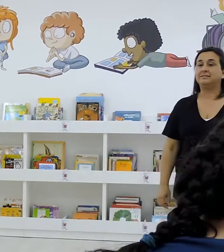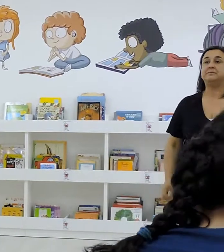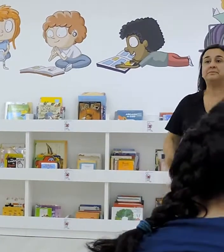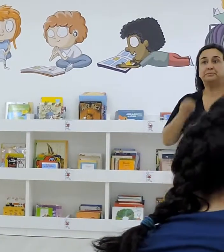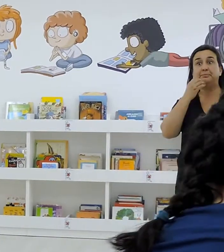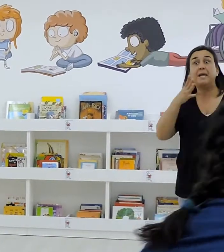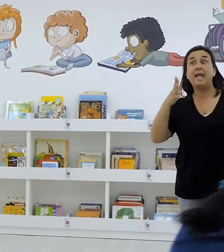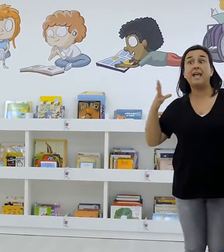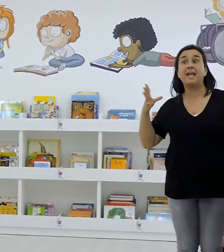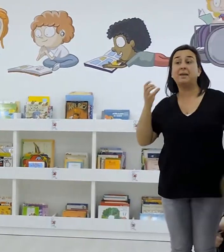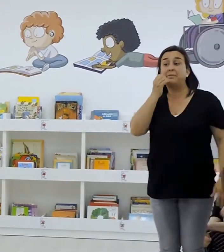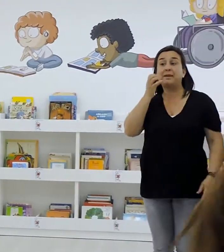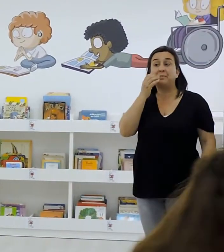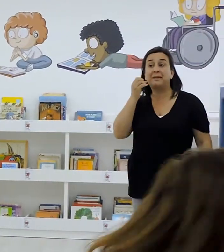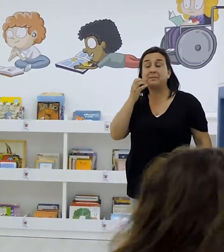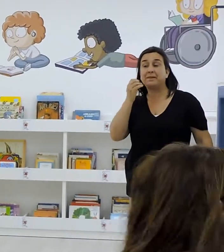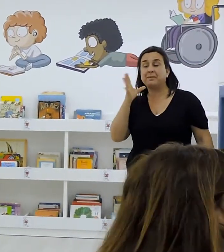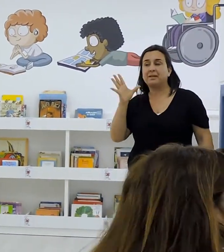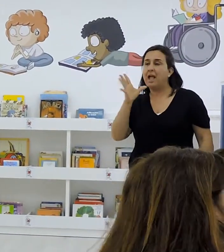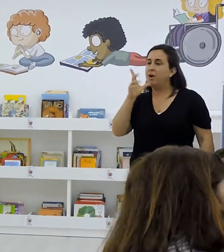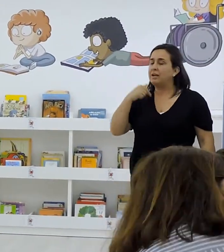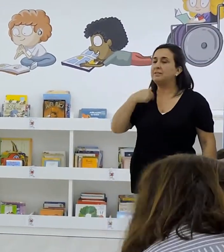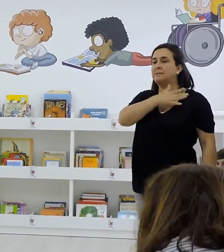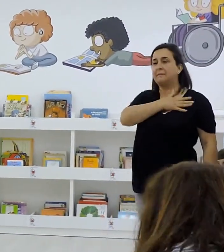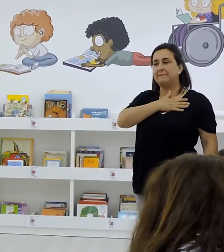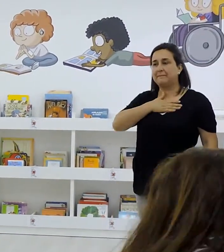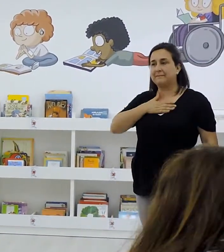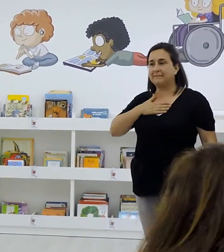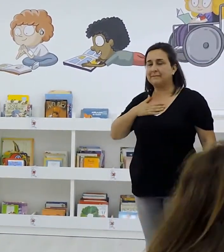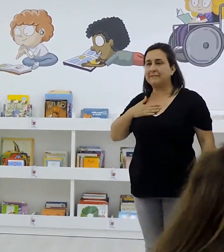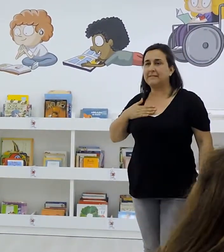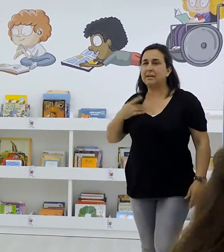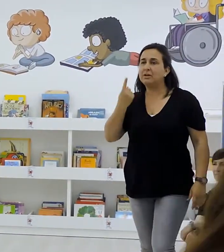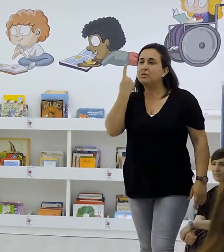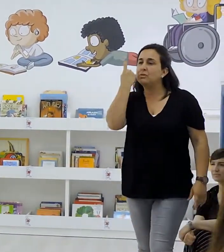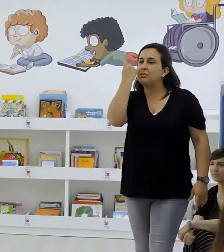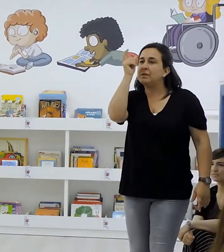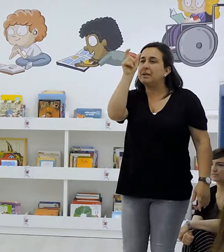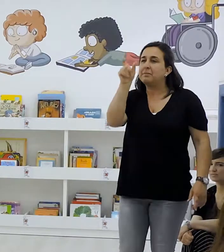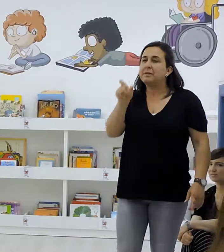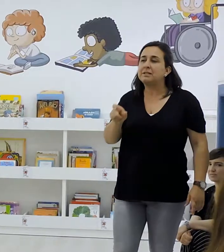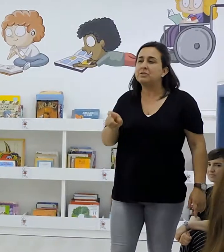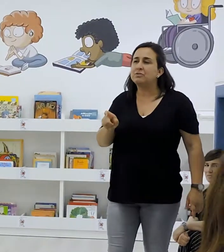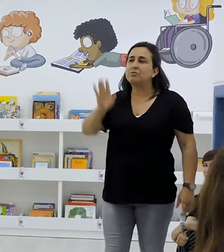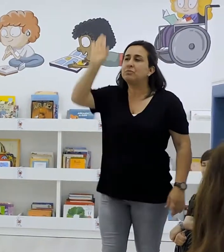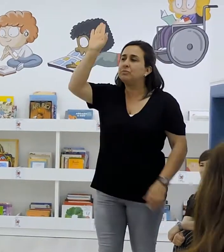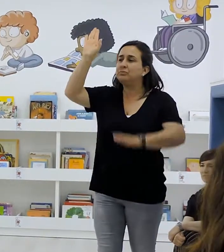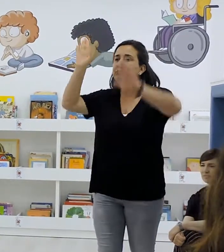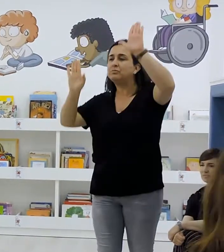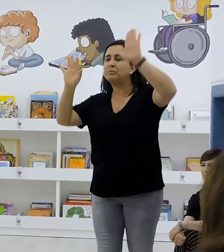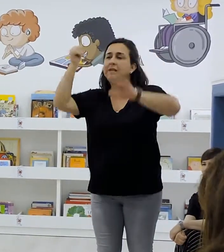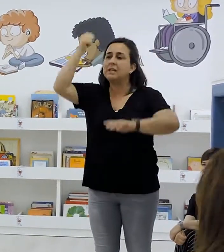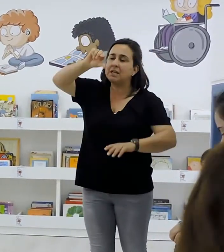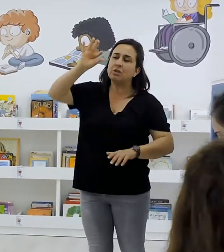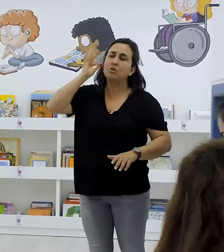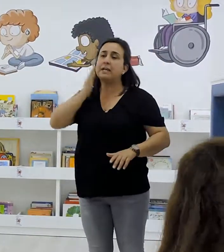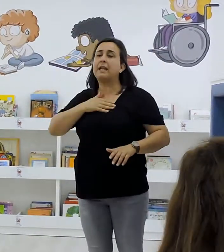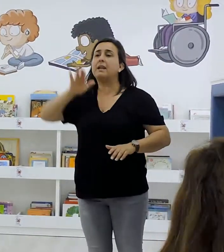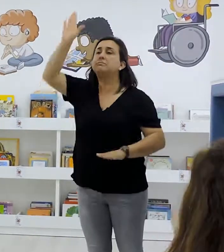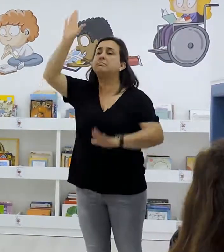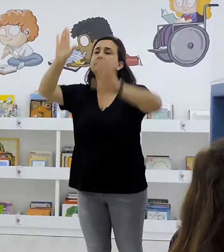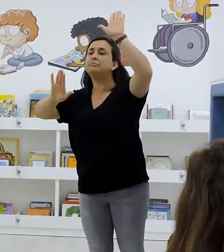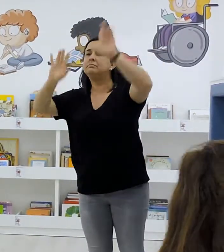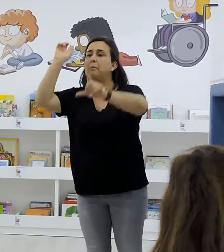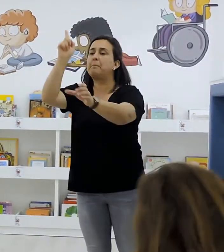Bueno. Y ahora me gustaría contar con la colaboración de un niño, de una niña que le apetezca